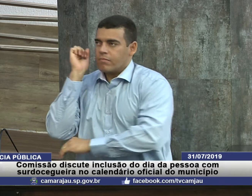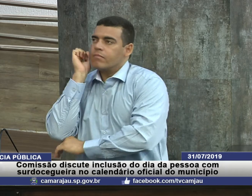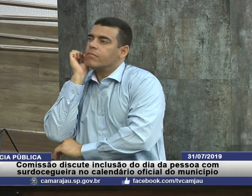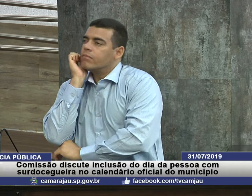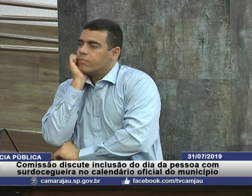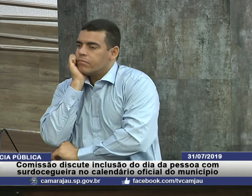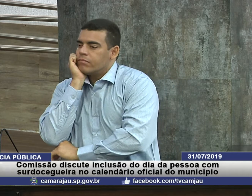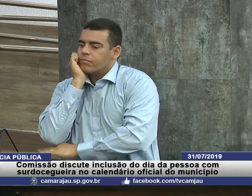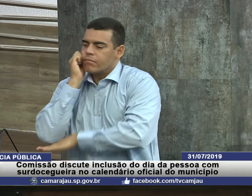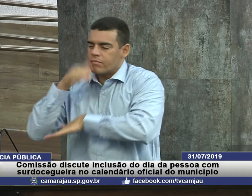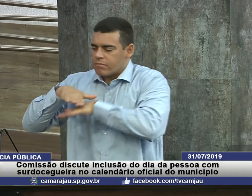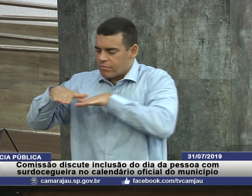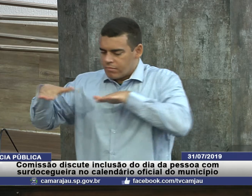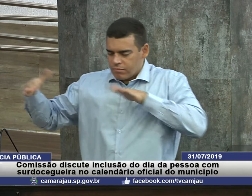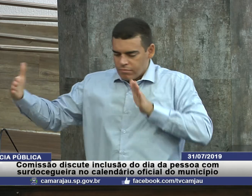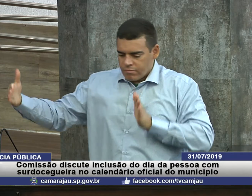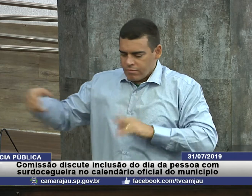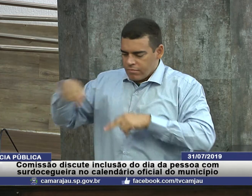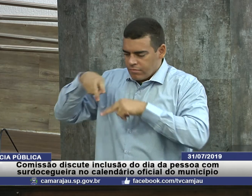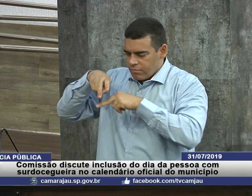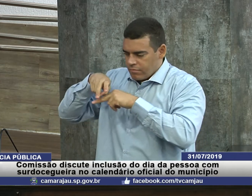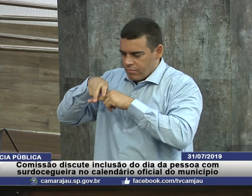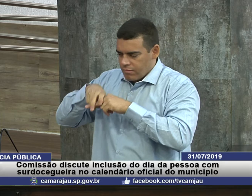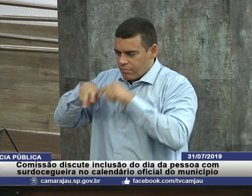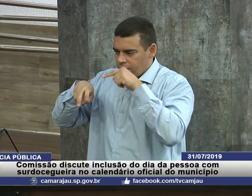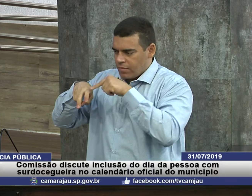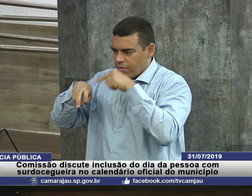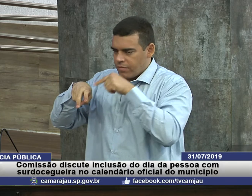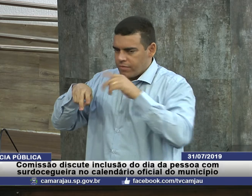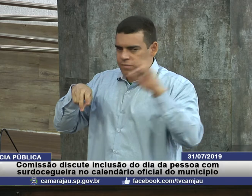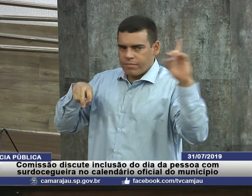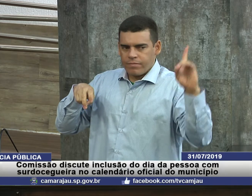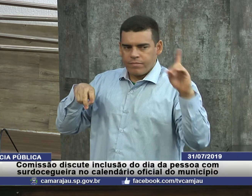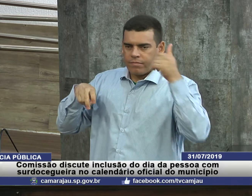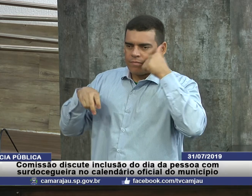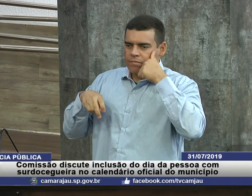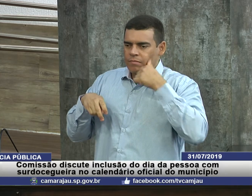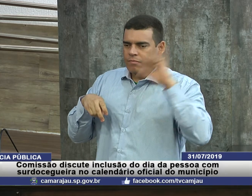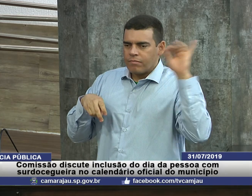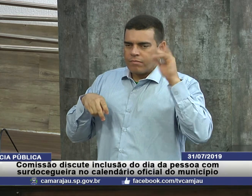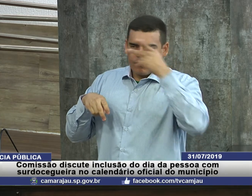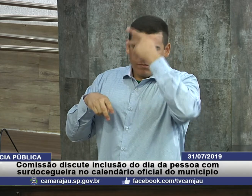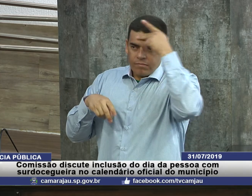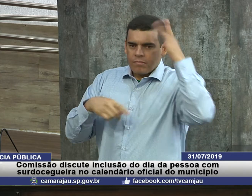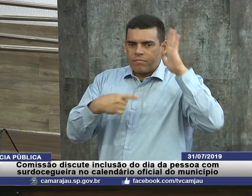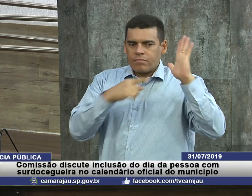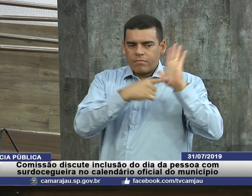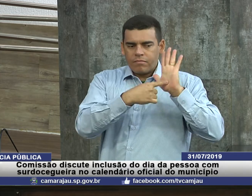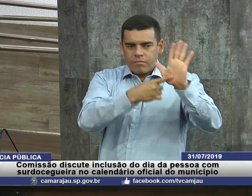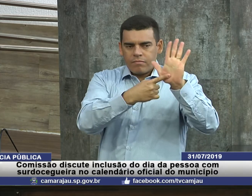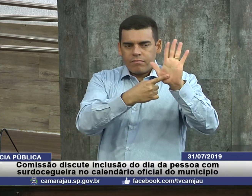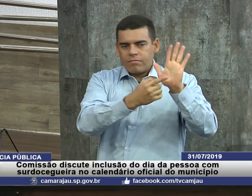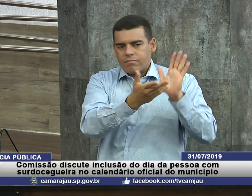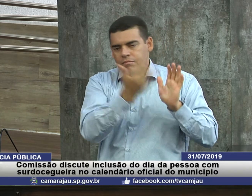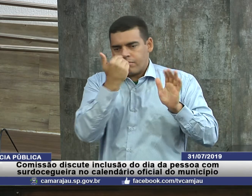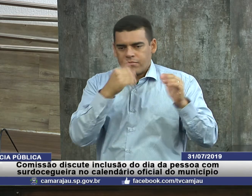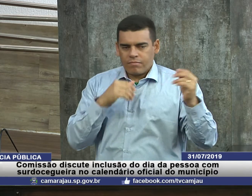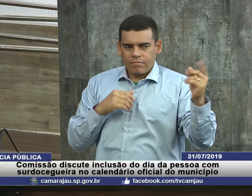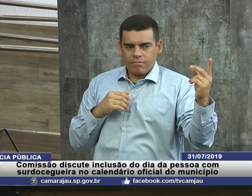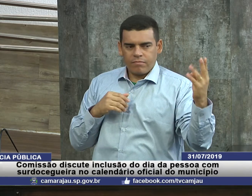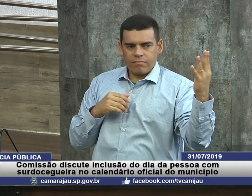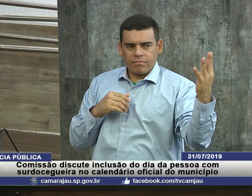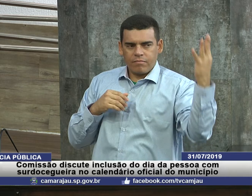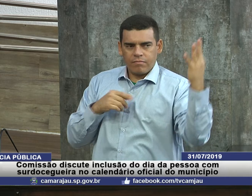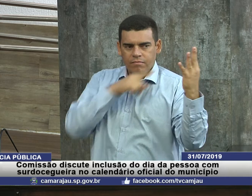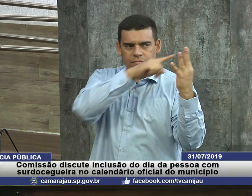a viver sendo surdo cego. Até então, eu não via mais futuro, mas, de repente, tudo fez sentido. Eu não tinha mais